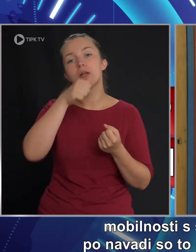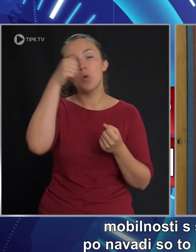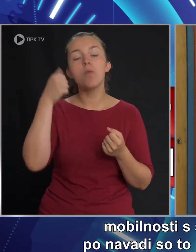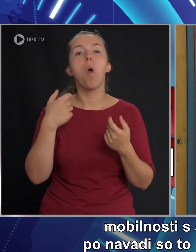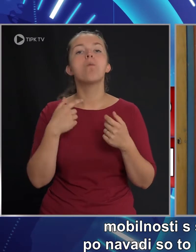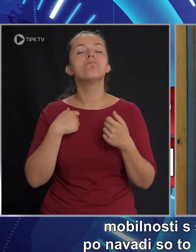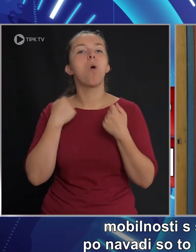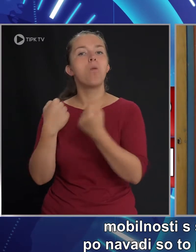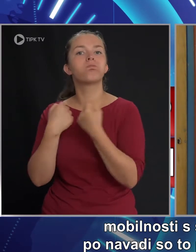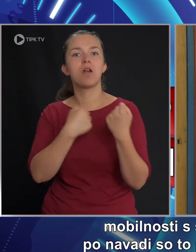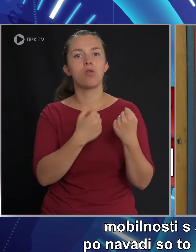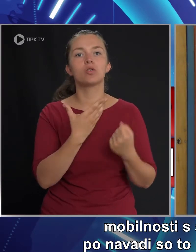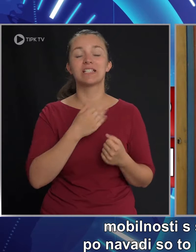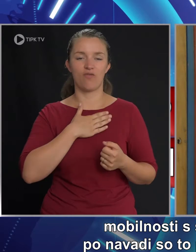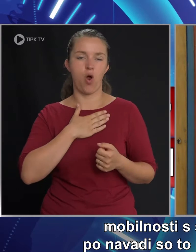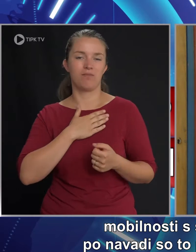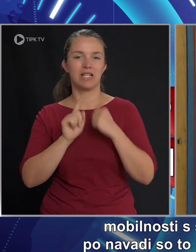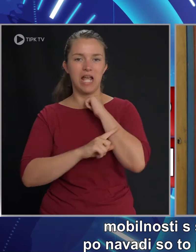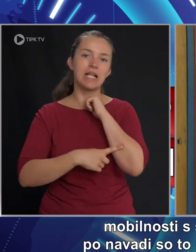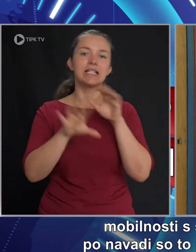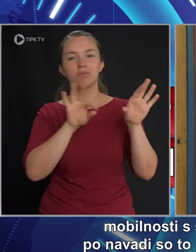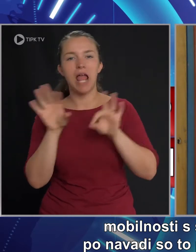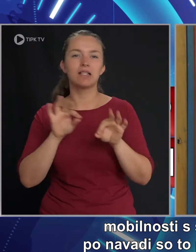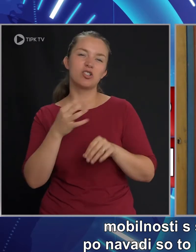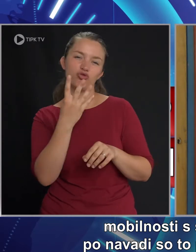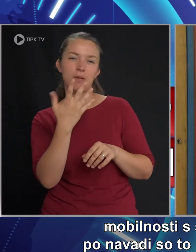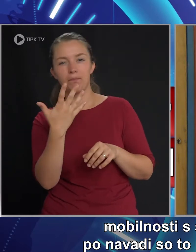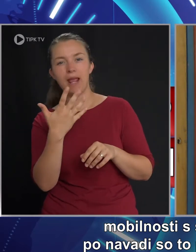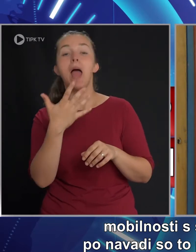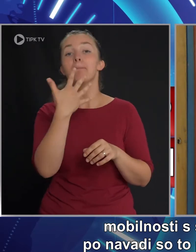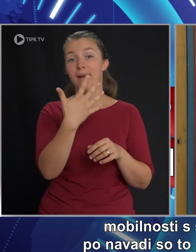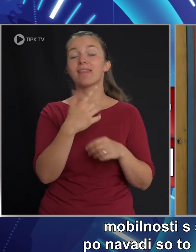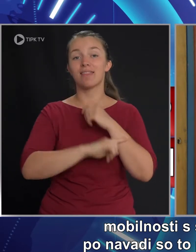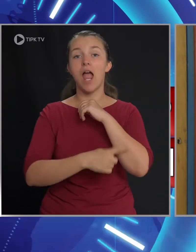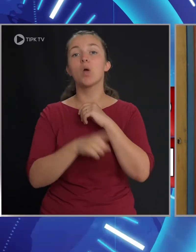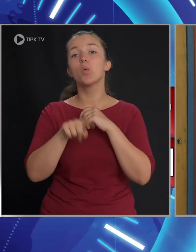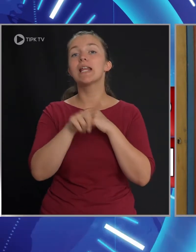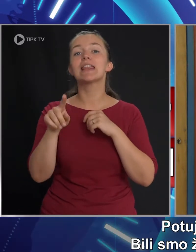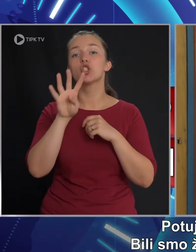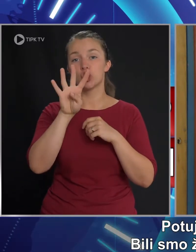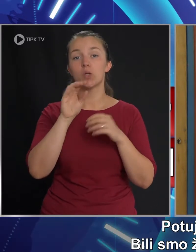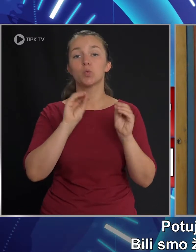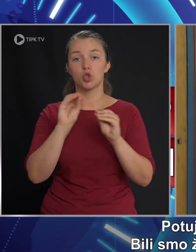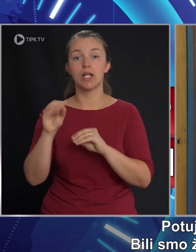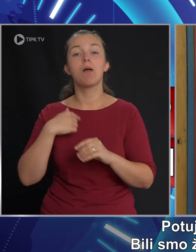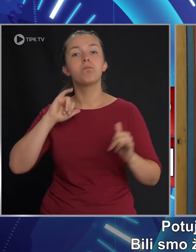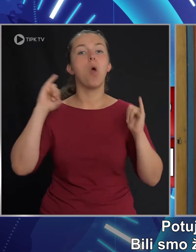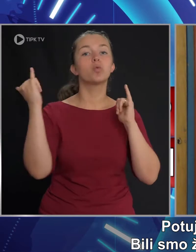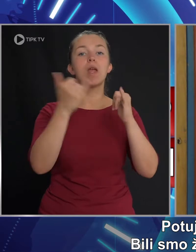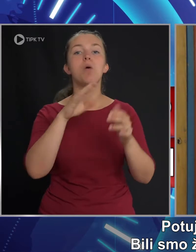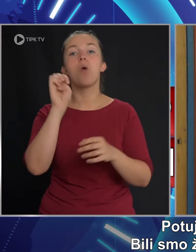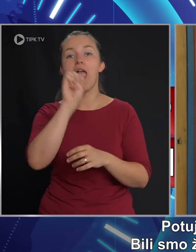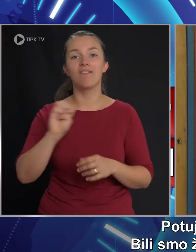mobilnosti. S svojimi dijaki, z izbranci, ponavadi so to 5 dijakov in 4 učitelji, potujemo po